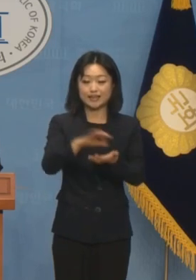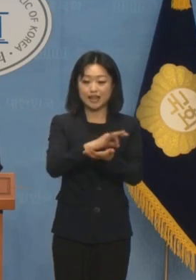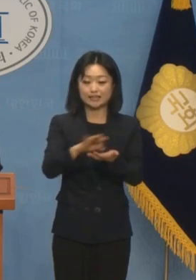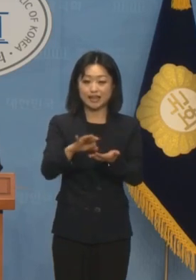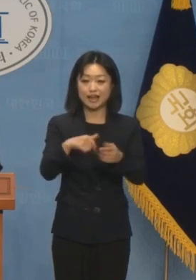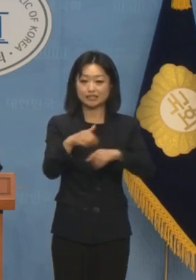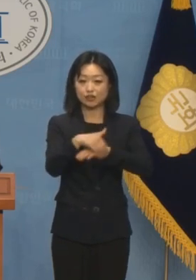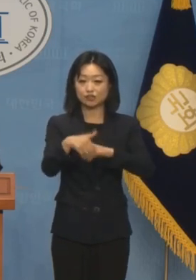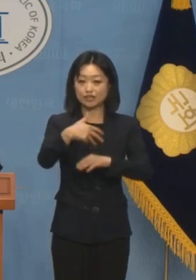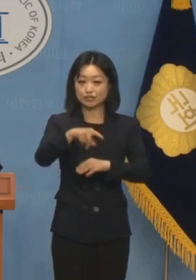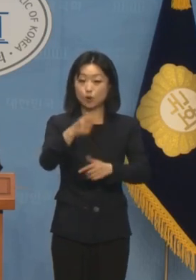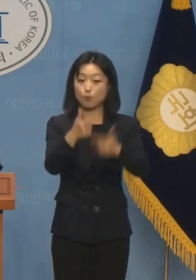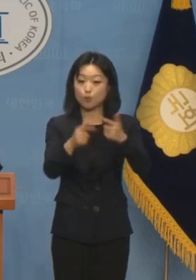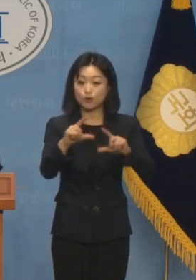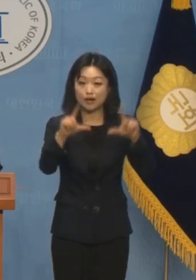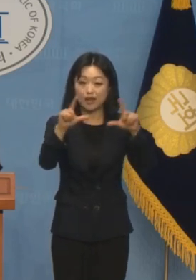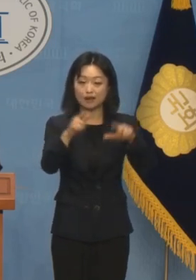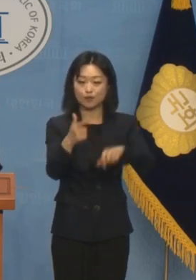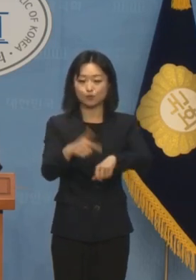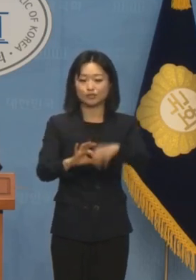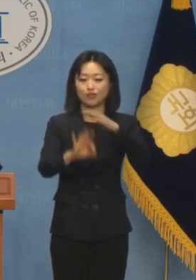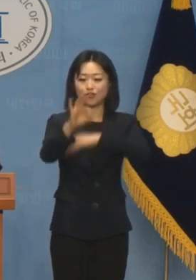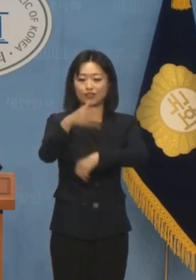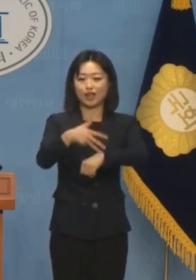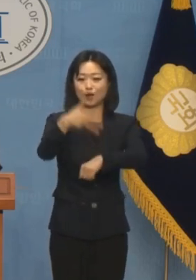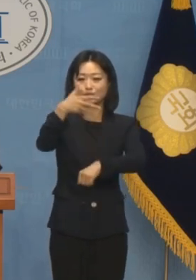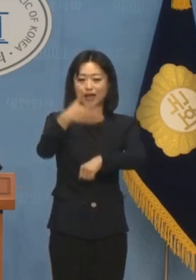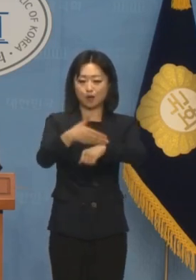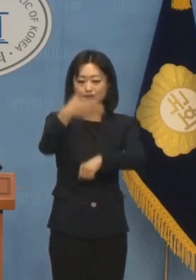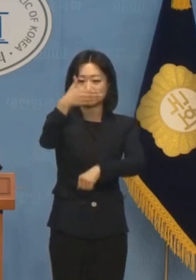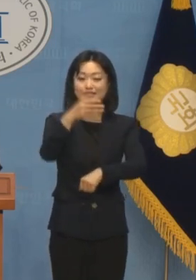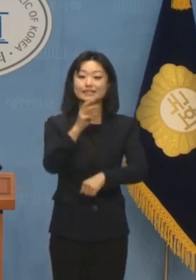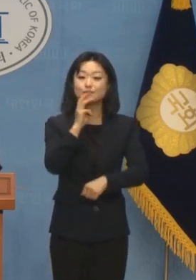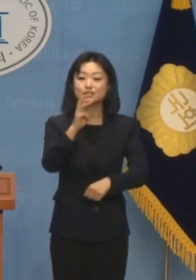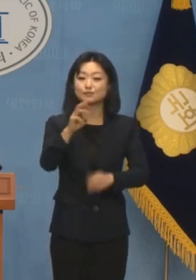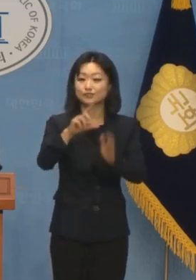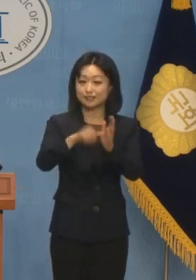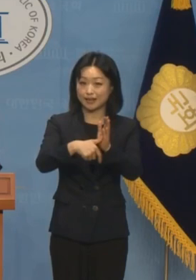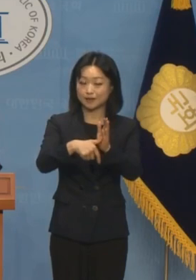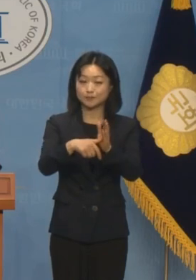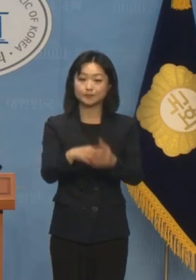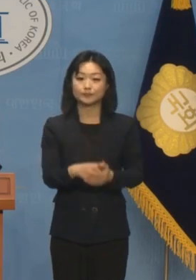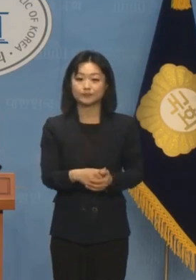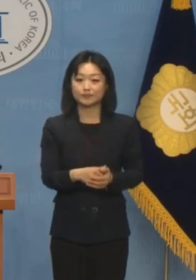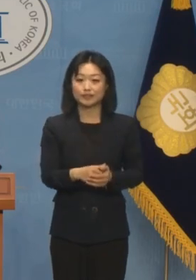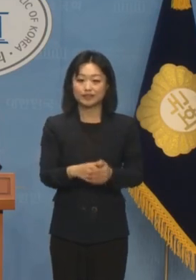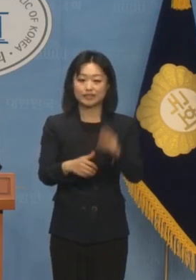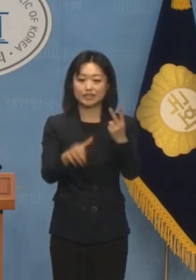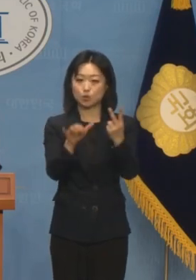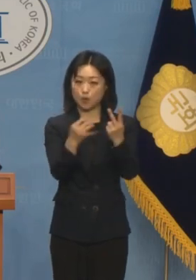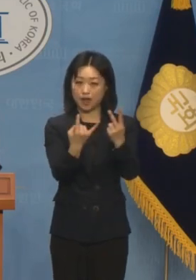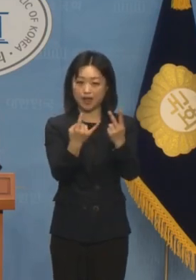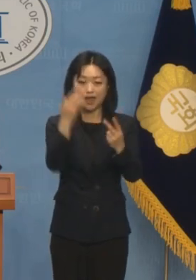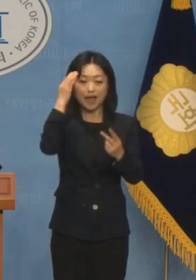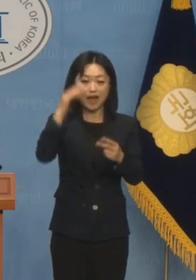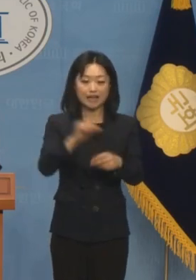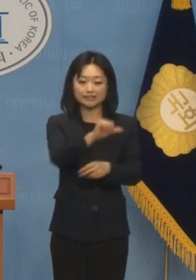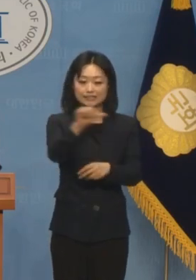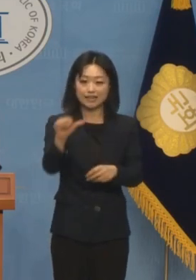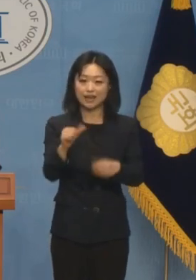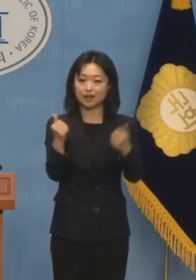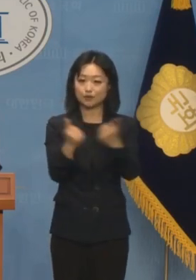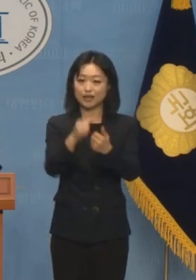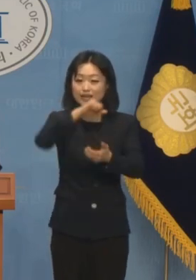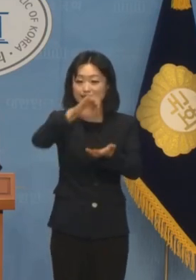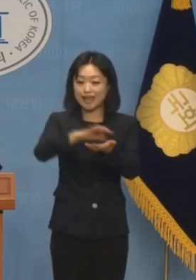예산정책처는 목요일 오전 9시 30분부터 의원회관 제1소회실에서 제2회 아시아 의회